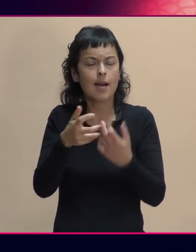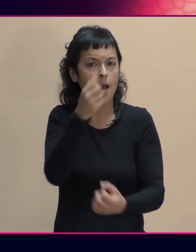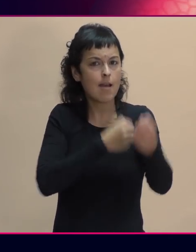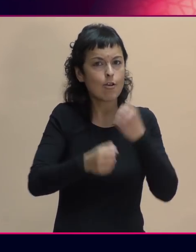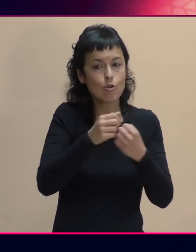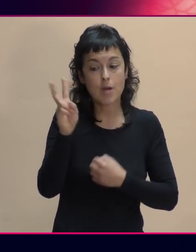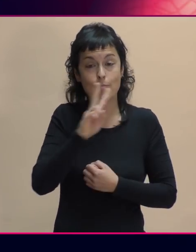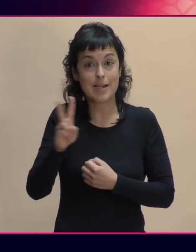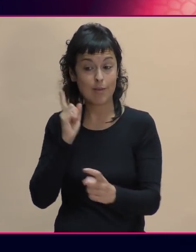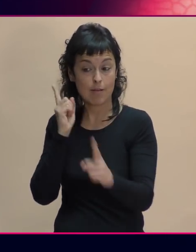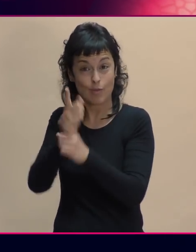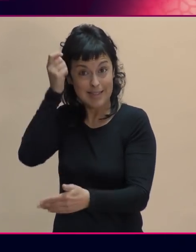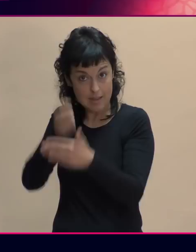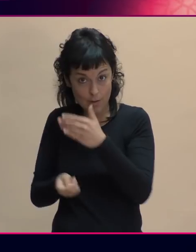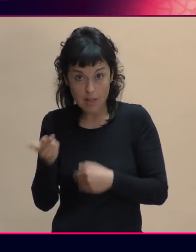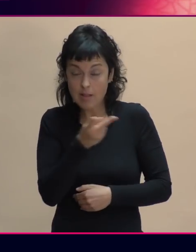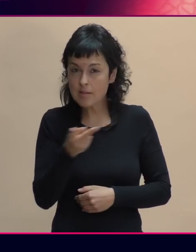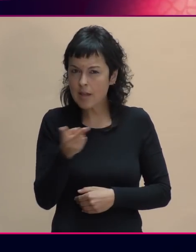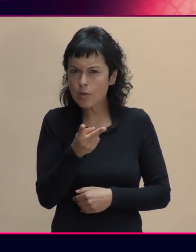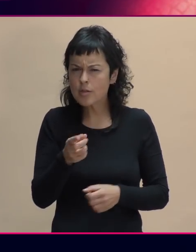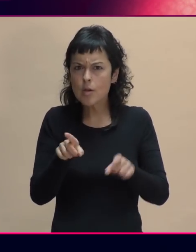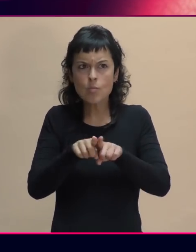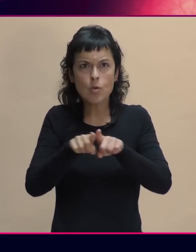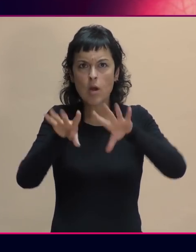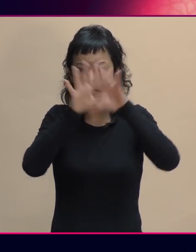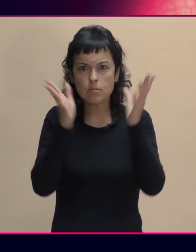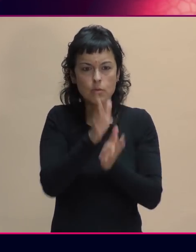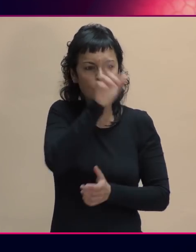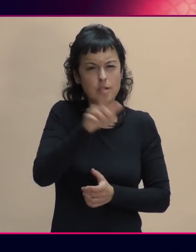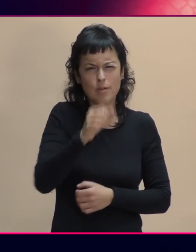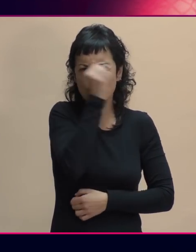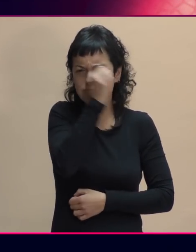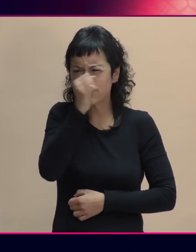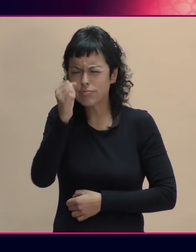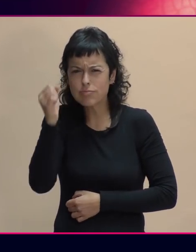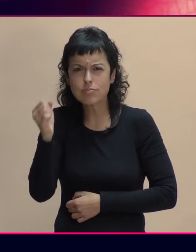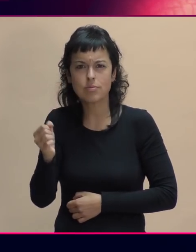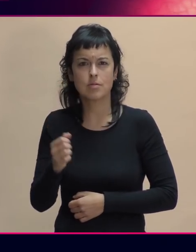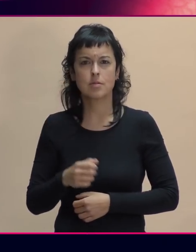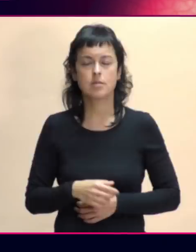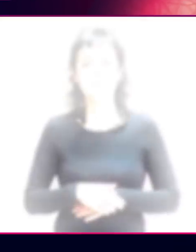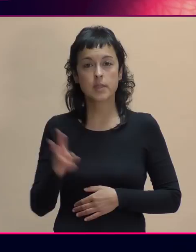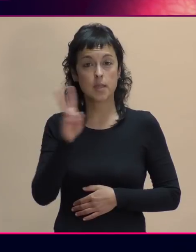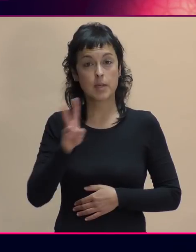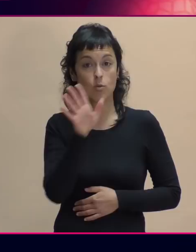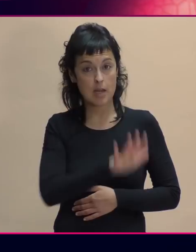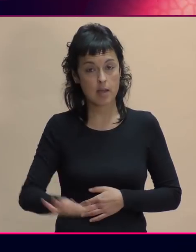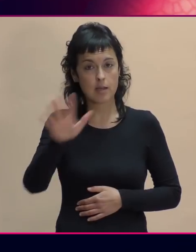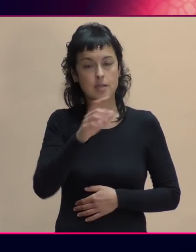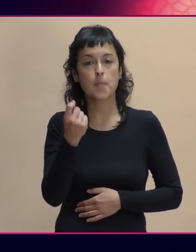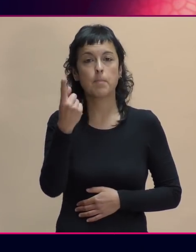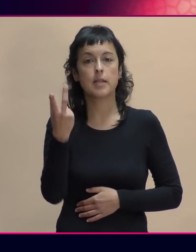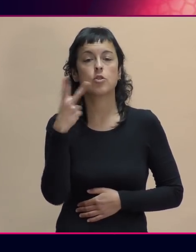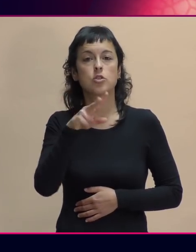de lesa humanidad la guerra económica y las sanciones contra Venezuela Por qué hay 10000 millones de